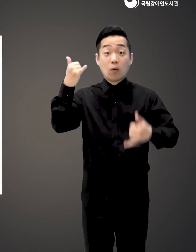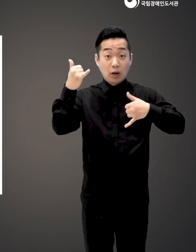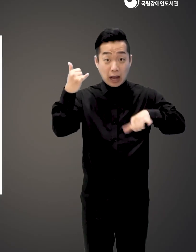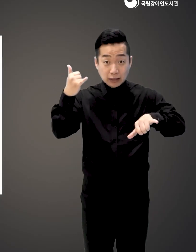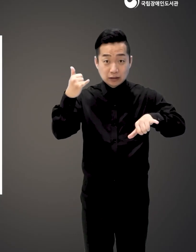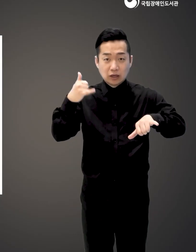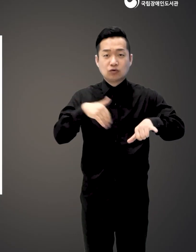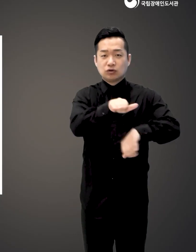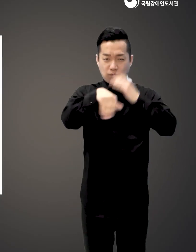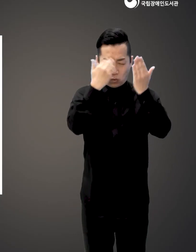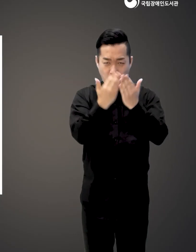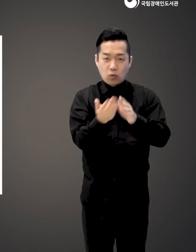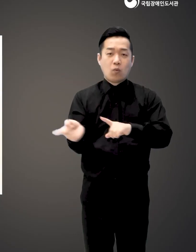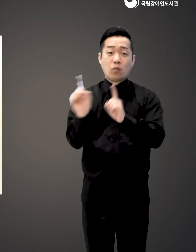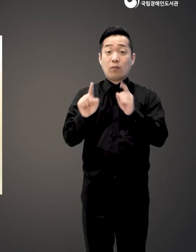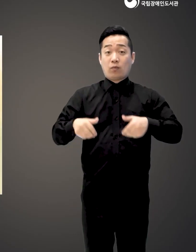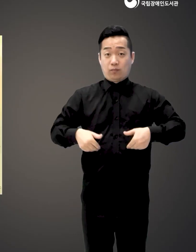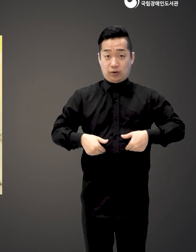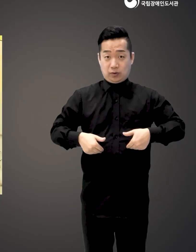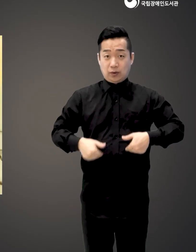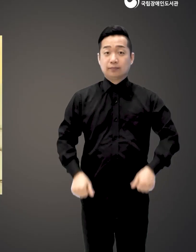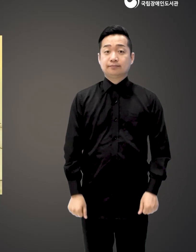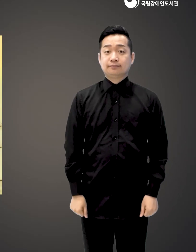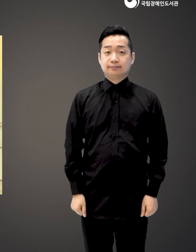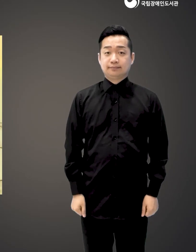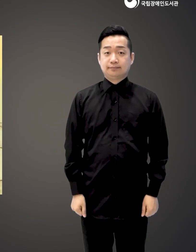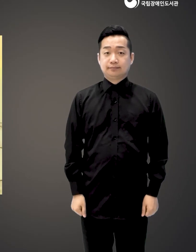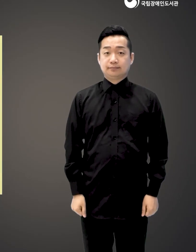부모와 아이들, 우리가 모두 회복되어야 한다.